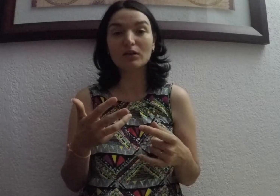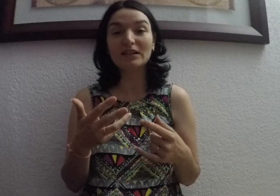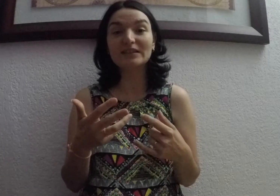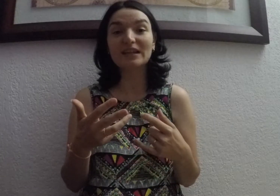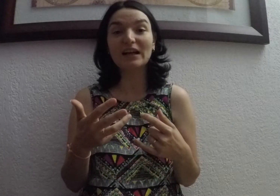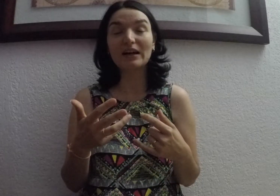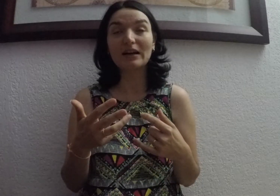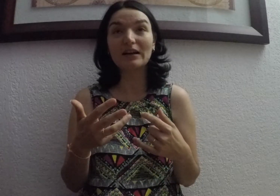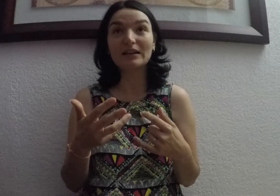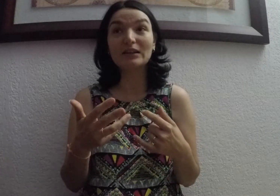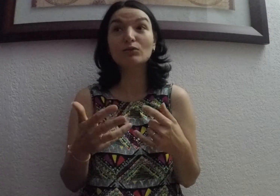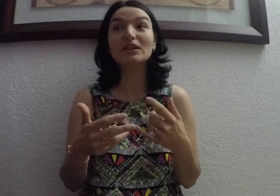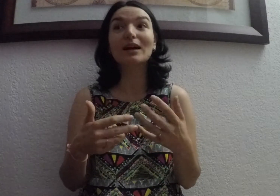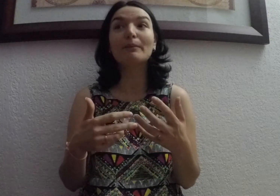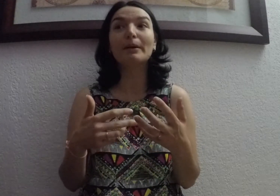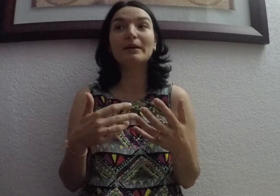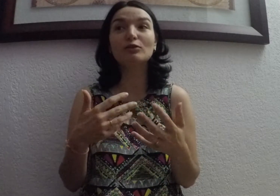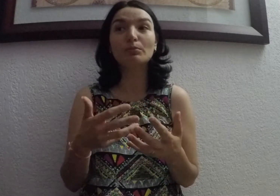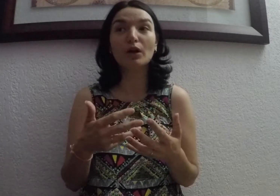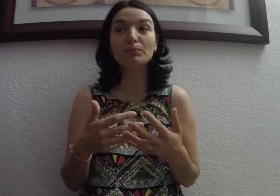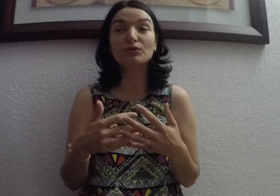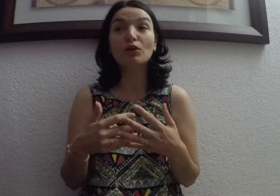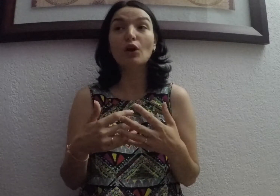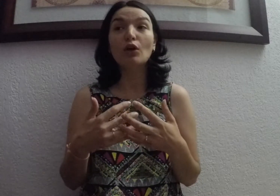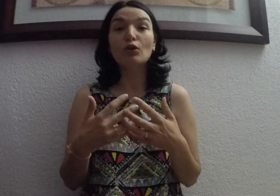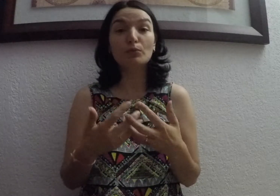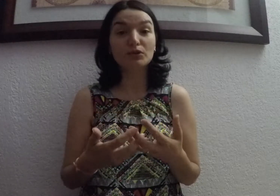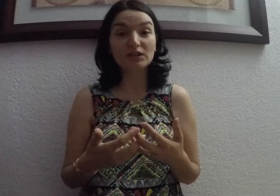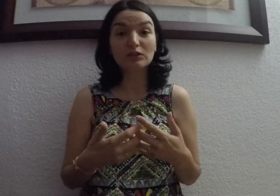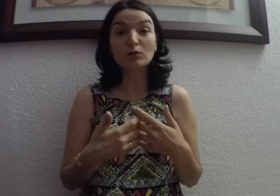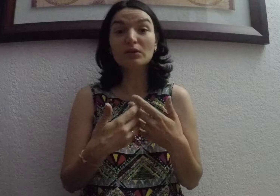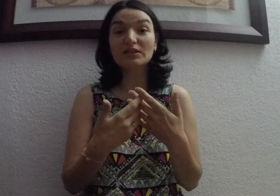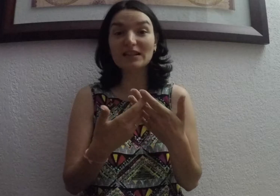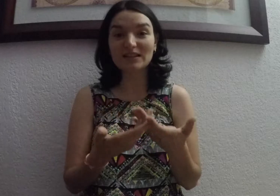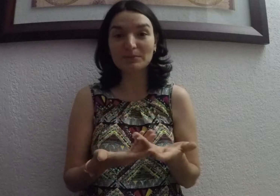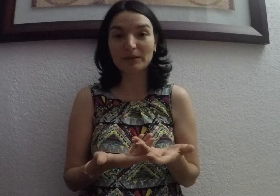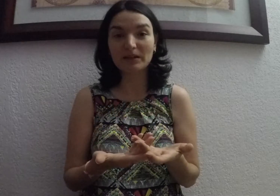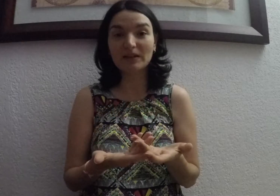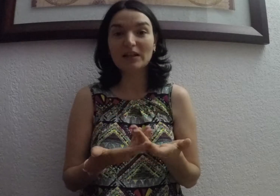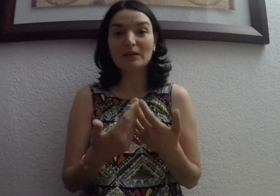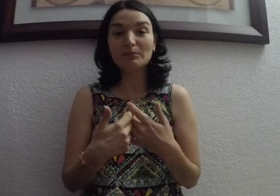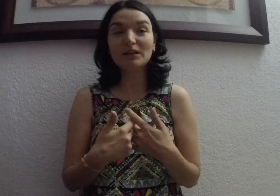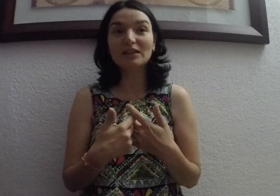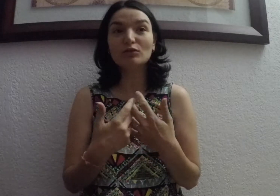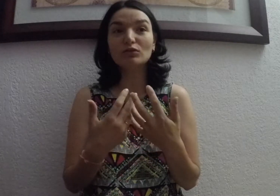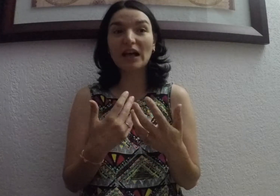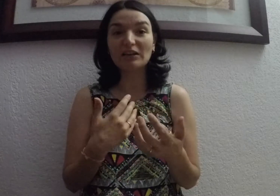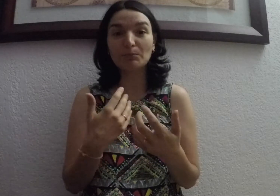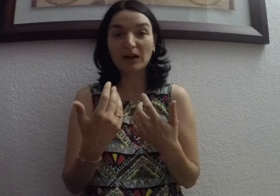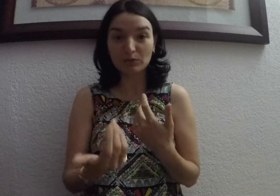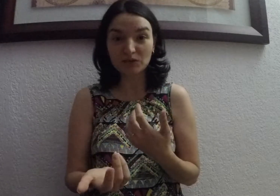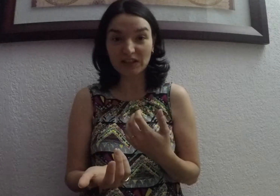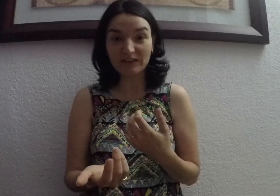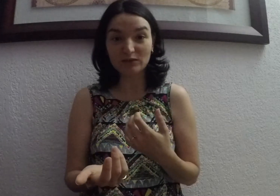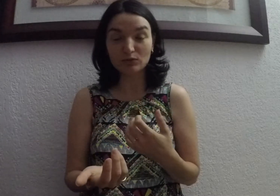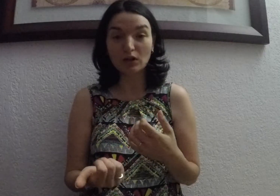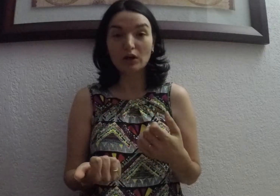et donc il y a pas mal de pleurs puisque le petit commence à s'exprimer mais n'arrive pas à communiquer avec nous.